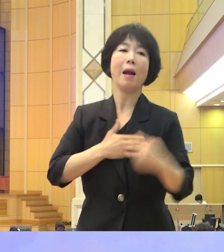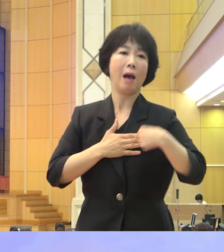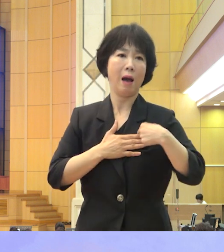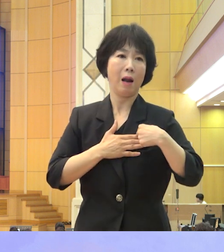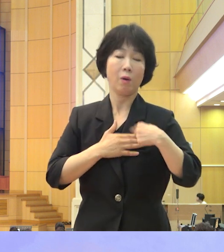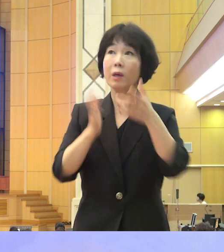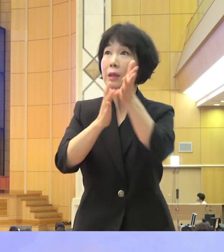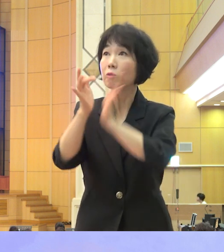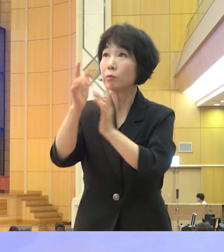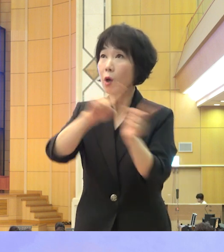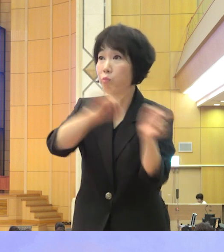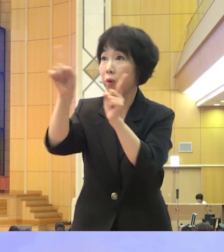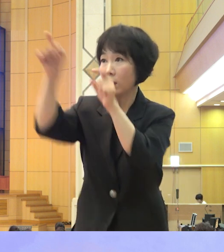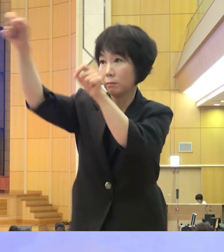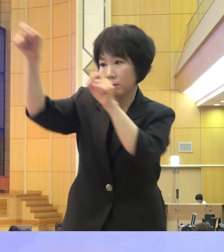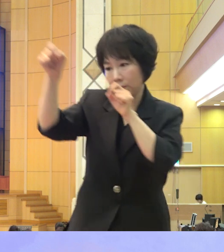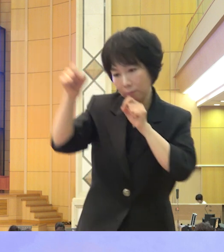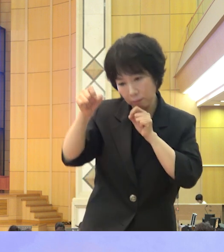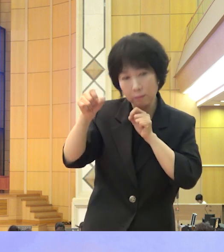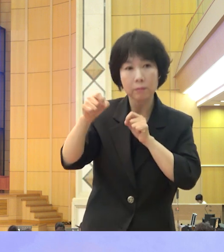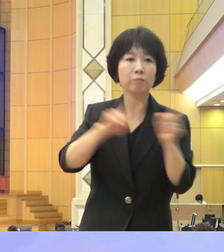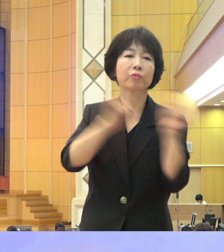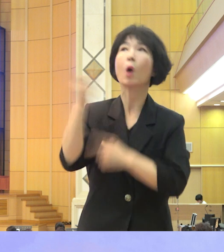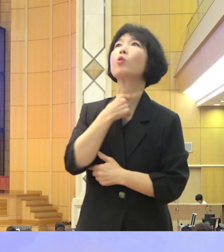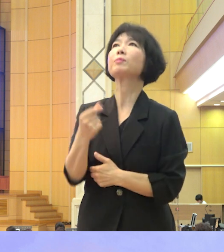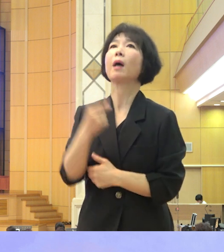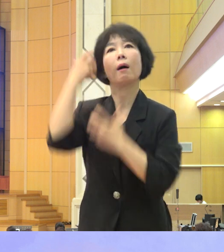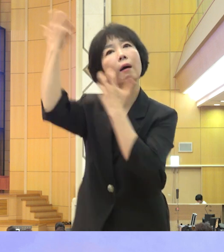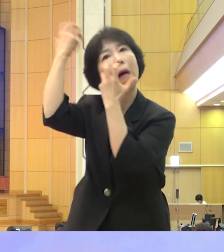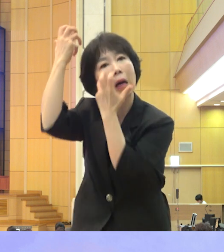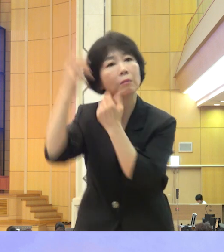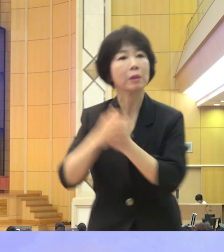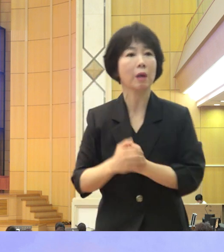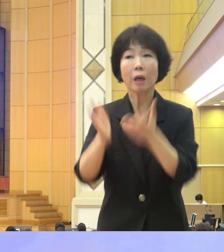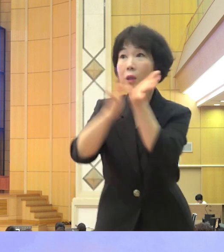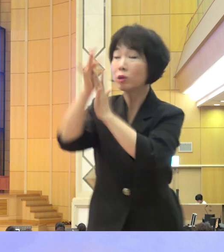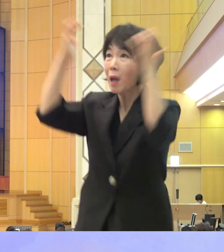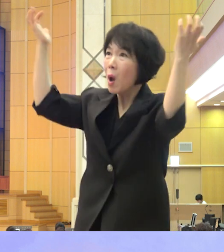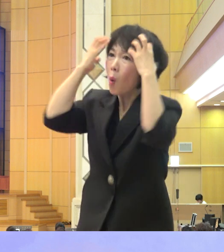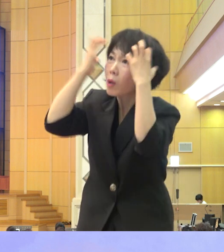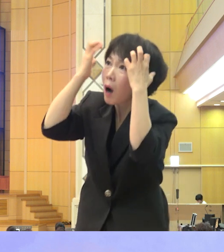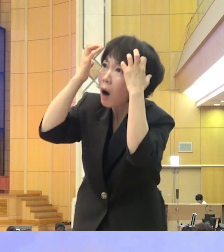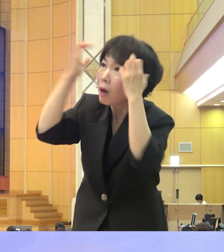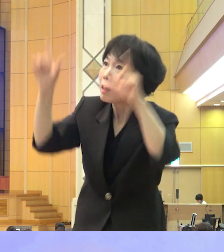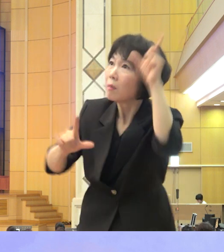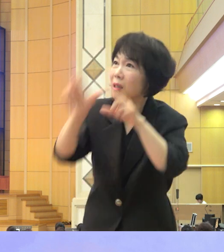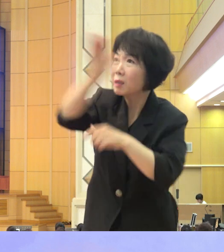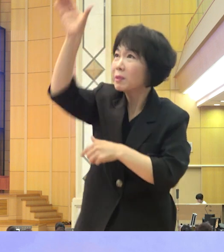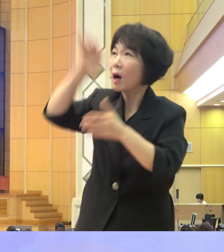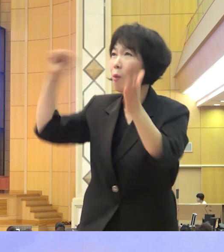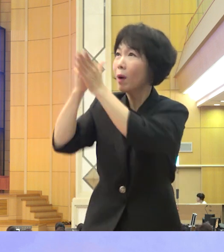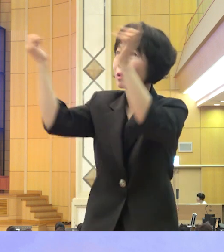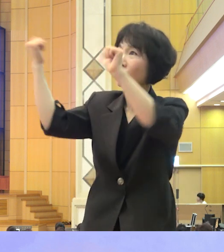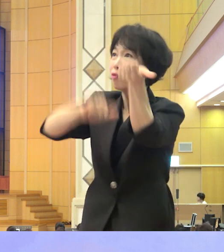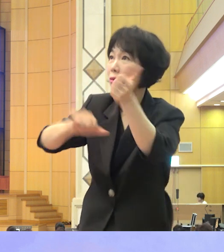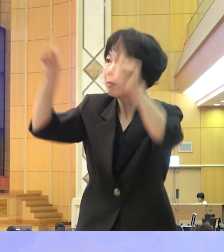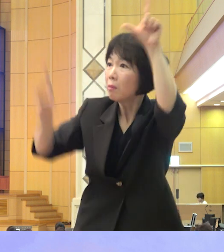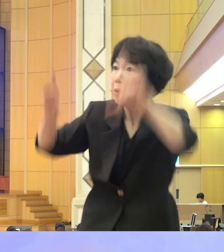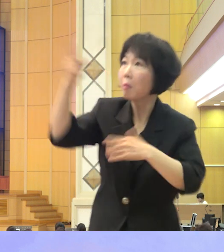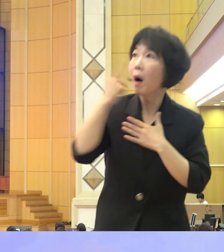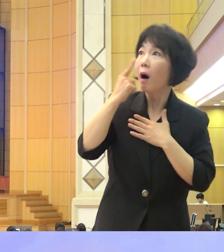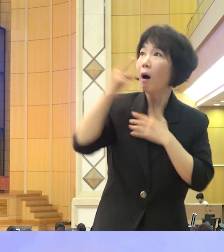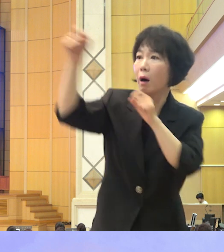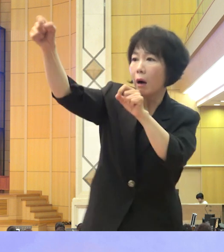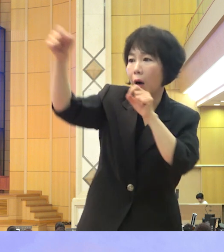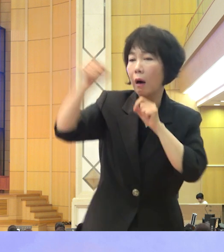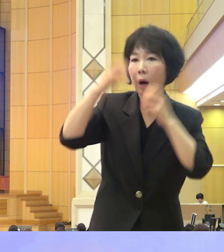한다면 예수님의 부활하심에 대해서 알고, 그리고 예수님이 그 고난의 십자가에 고난 받으신 것,